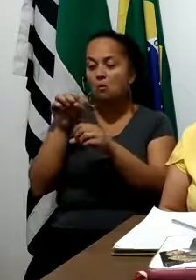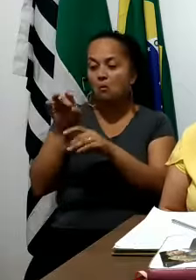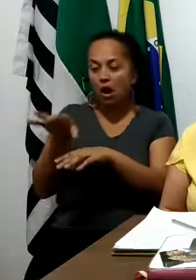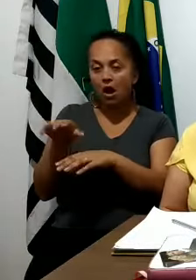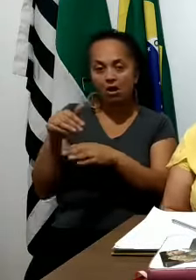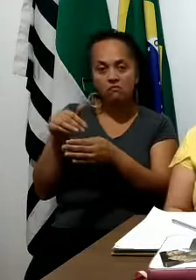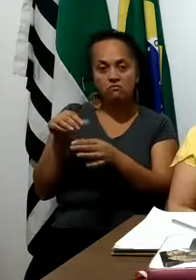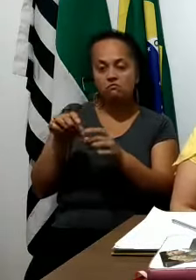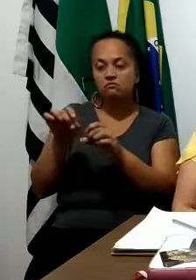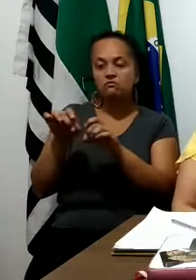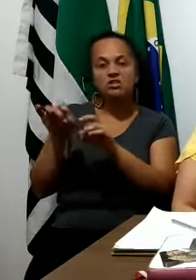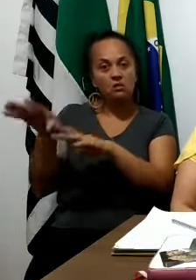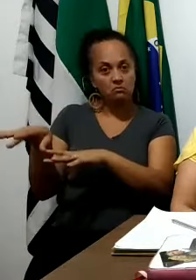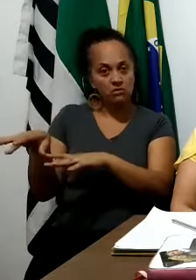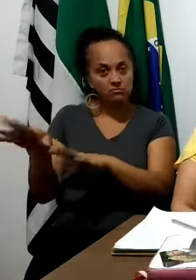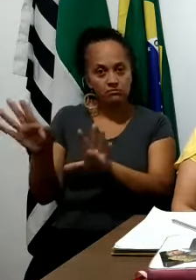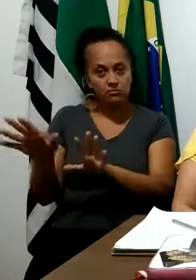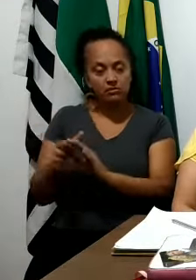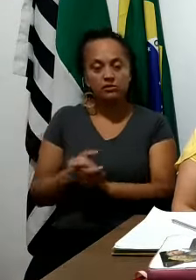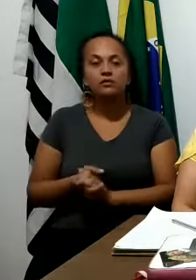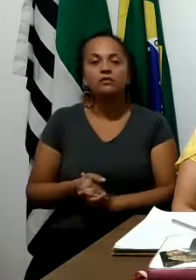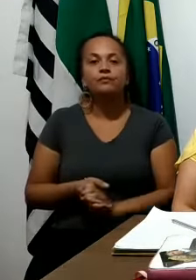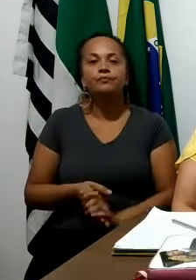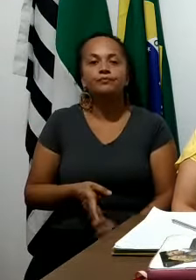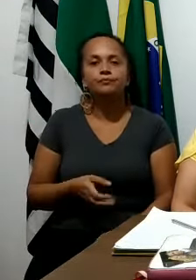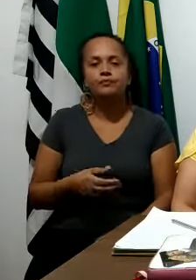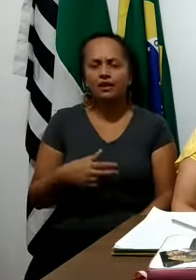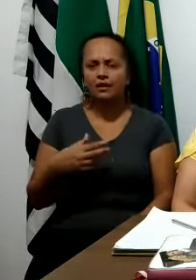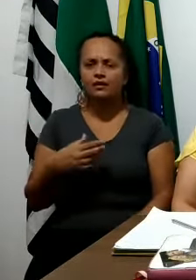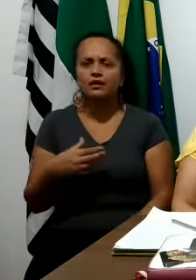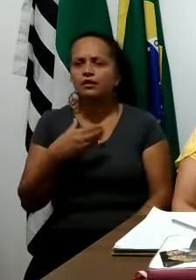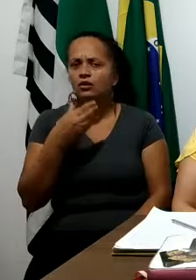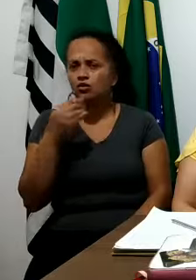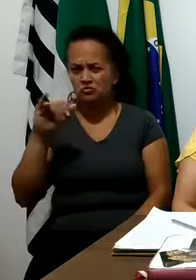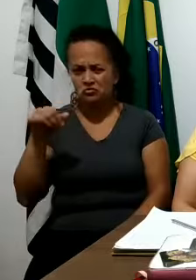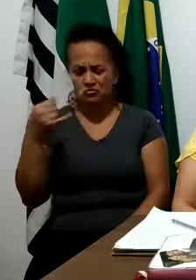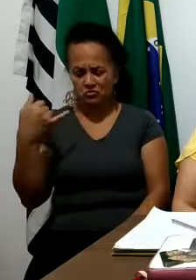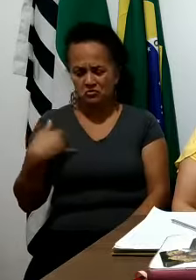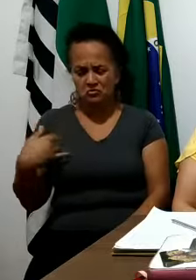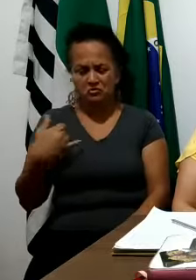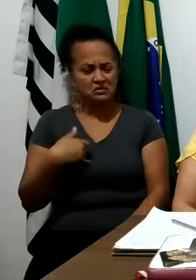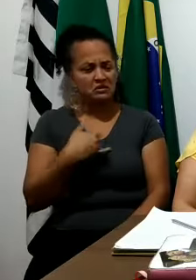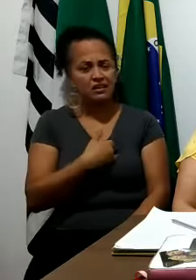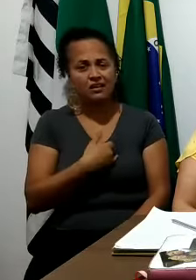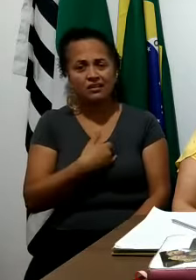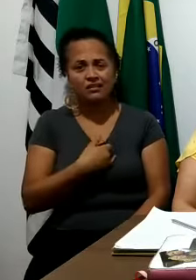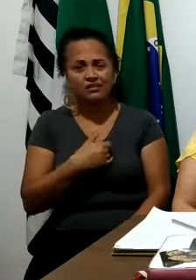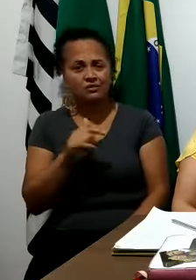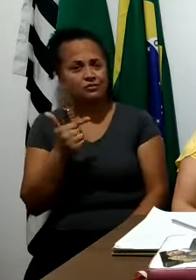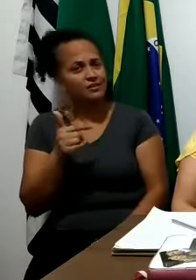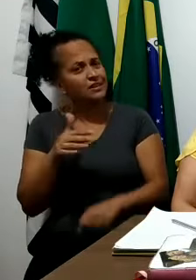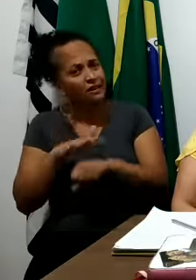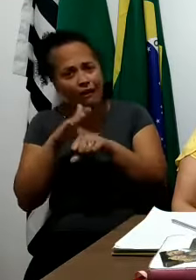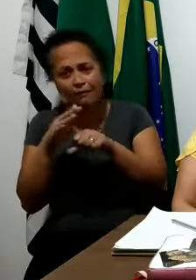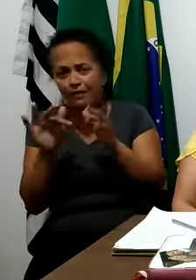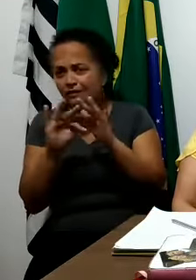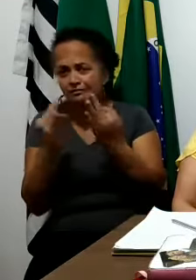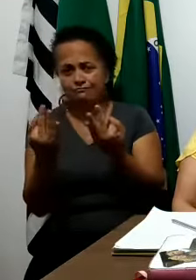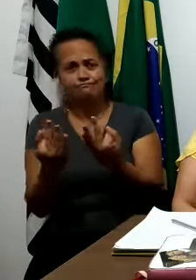não tinha mais o amparo da família dele, né? E a partir daquele momento na vida de José, ele